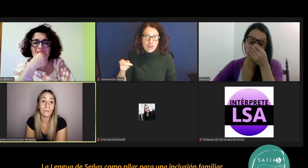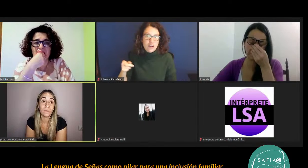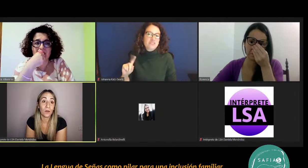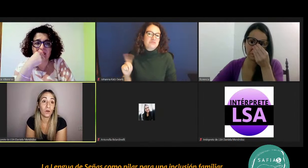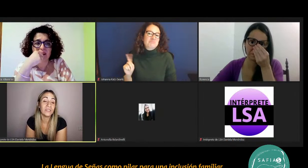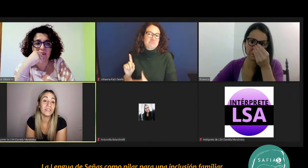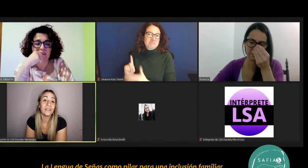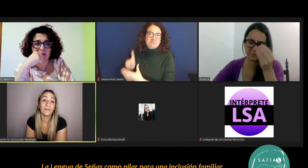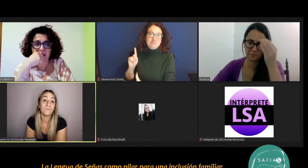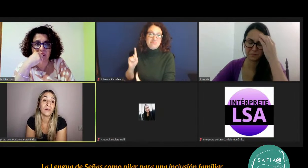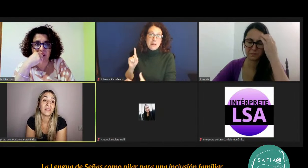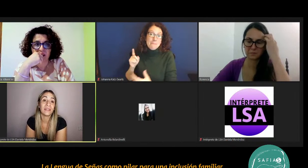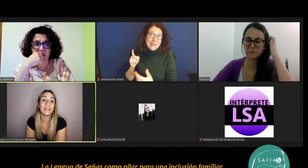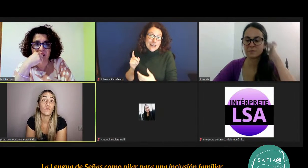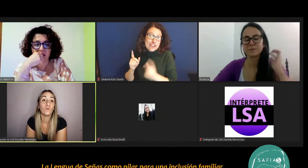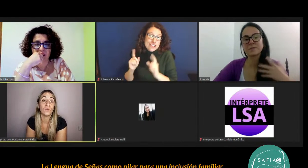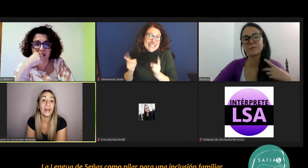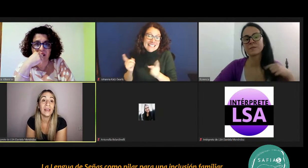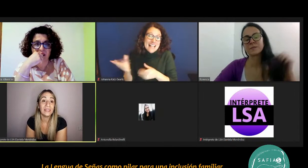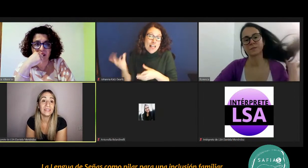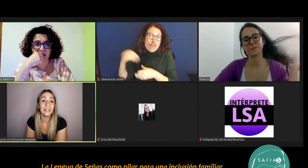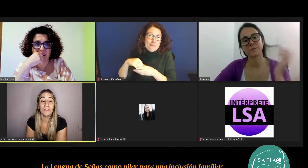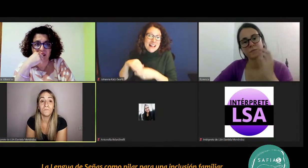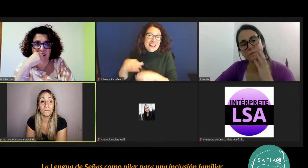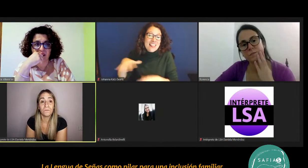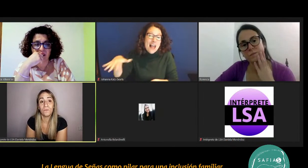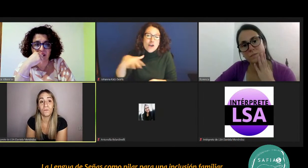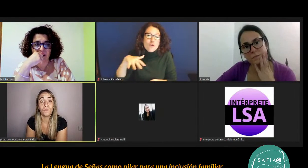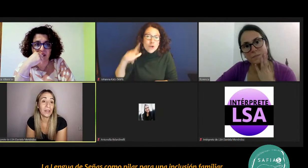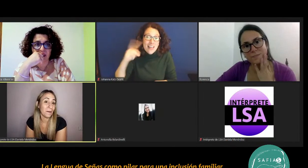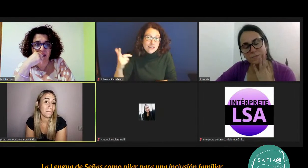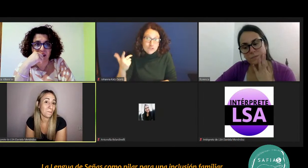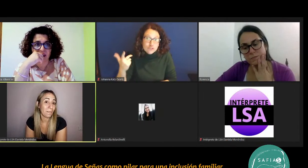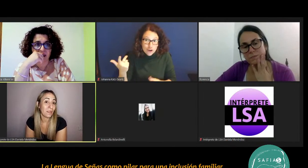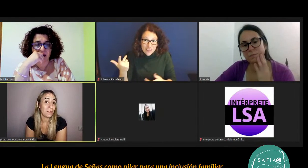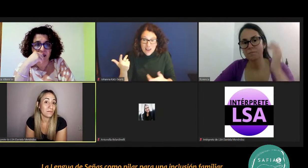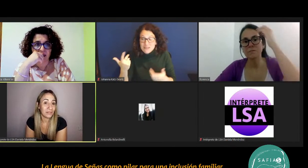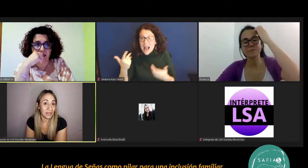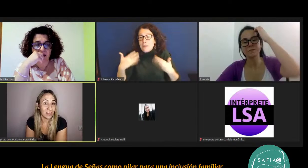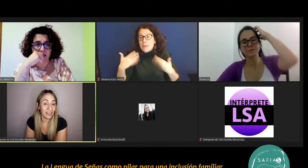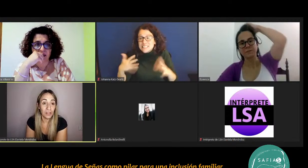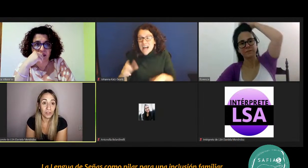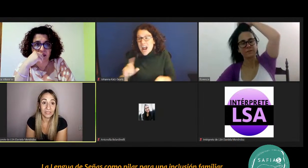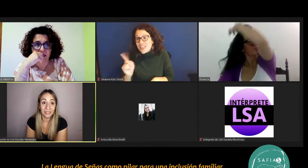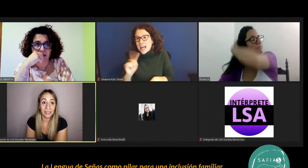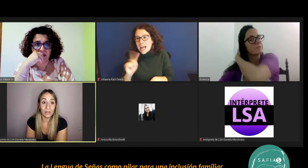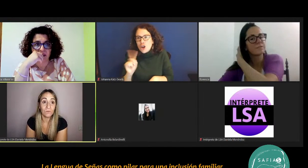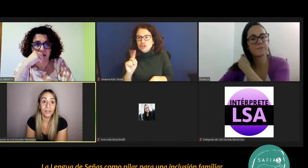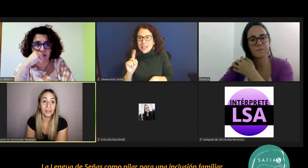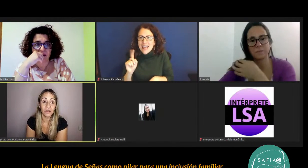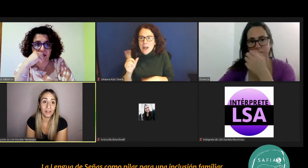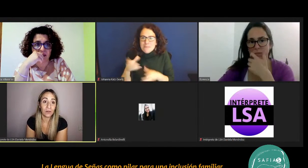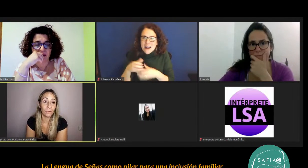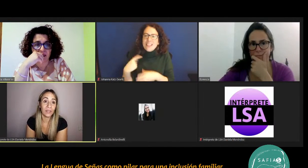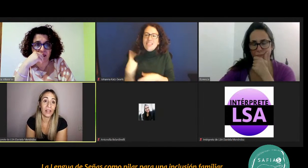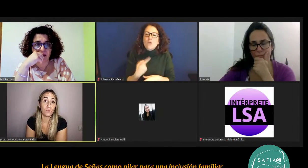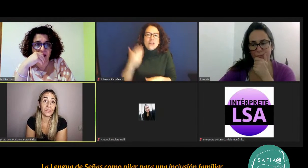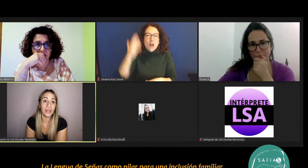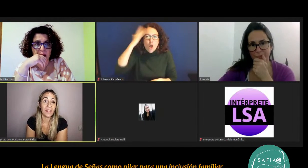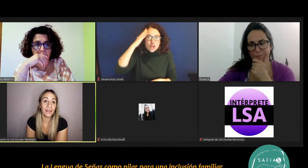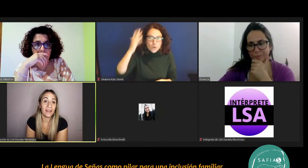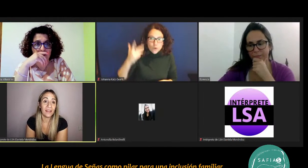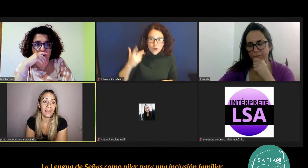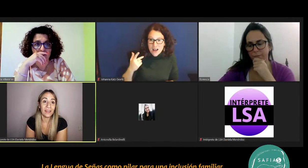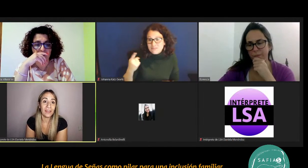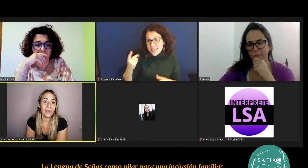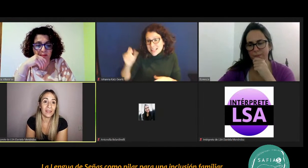comunidad o no se sienten parte de esta cultura y se sienten por fuera. ¿Sí? Y hay otros que se sienten muy dentro de la